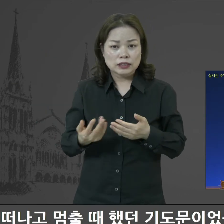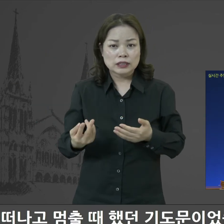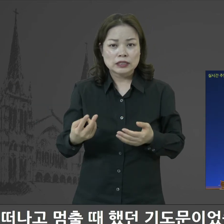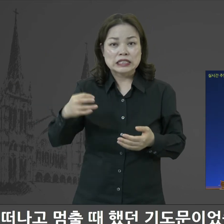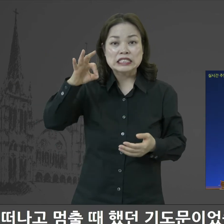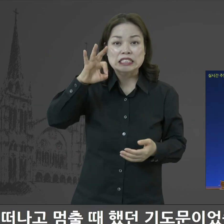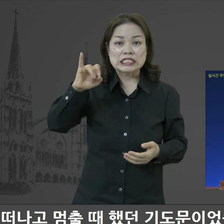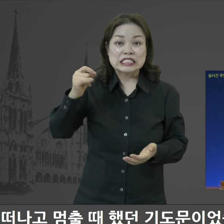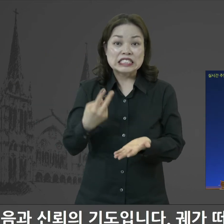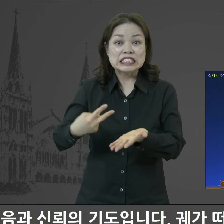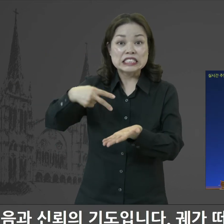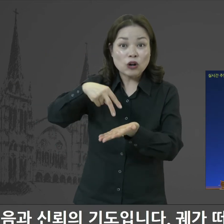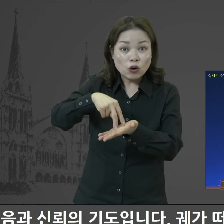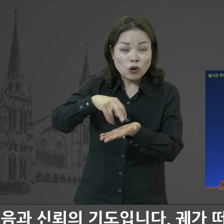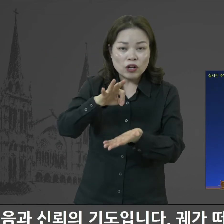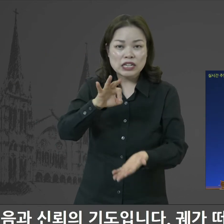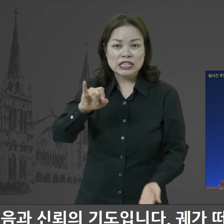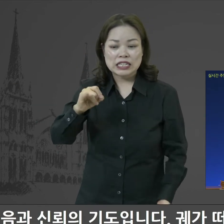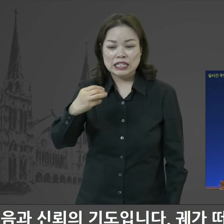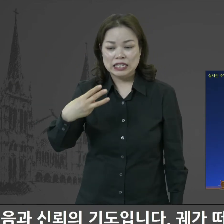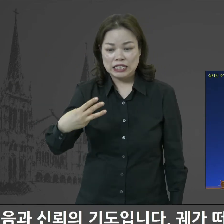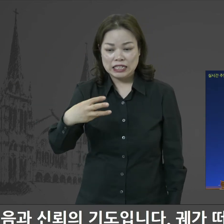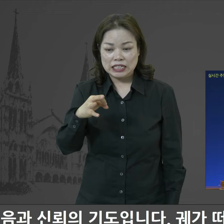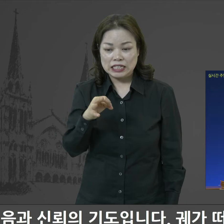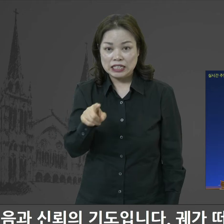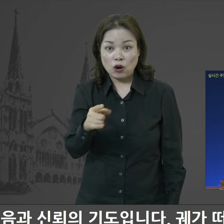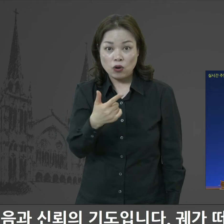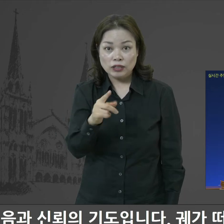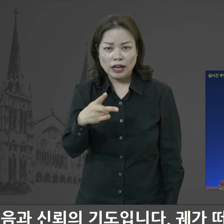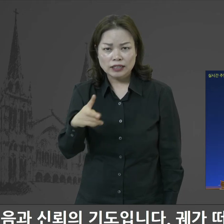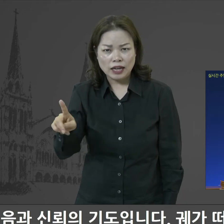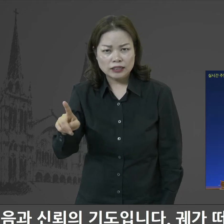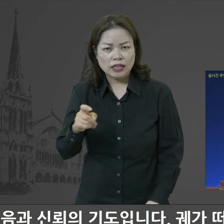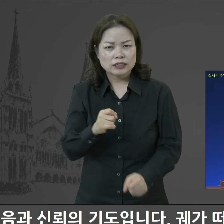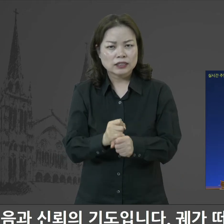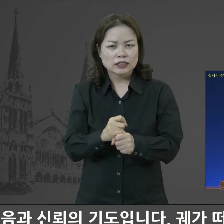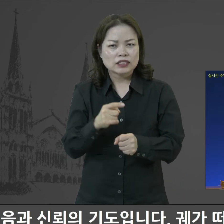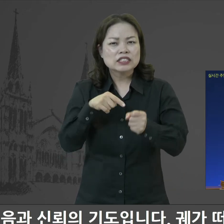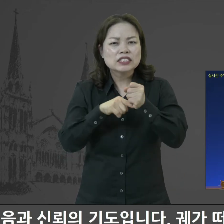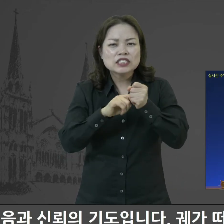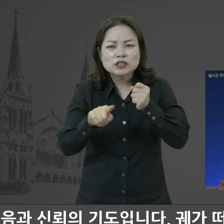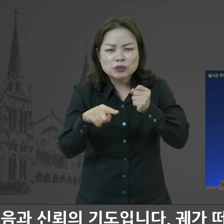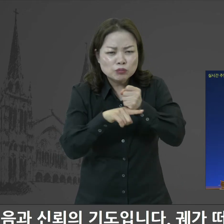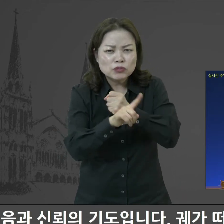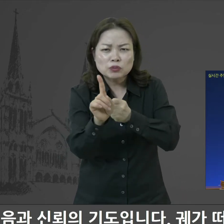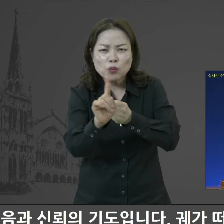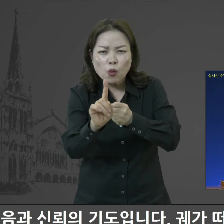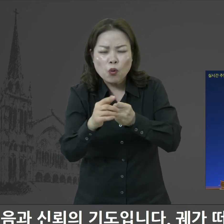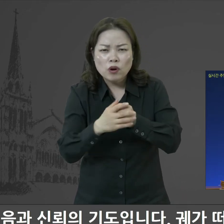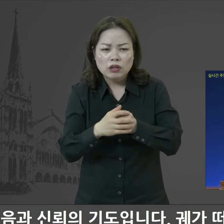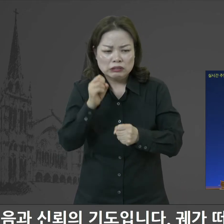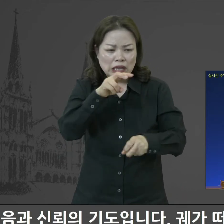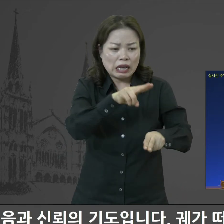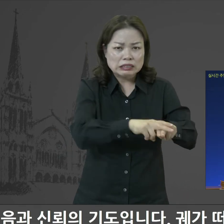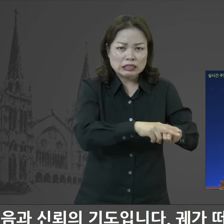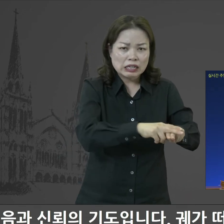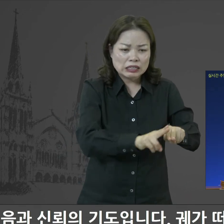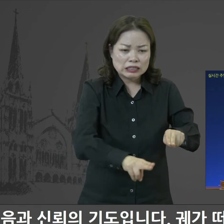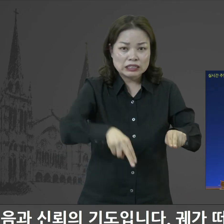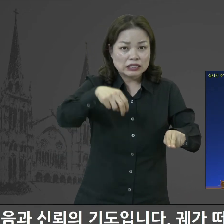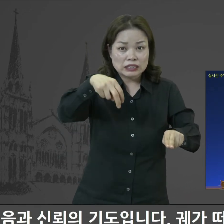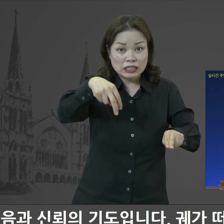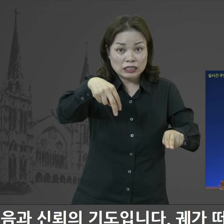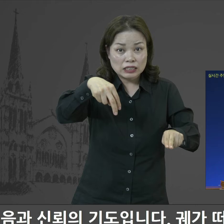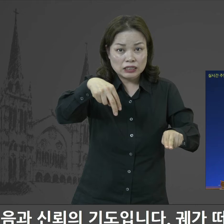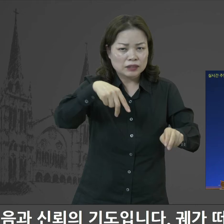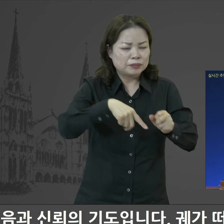단어를 보면 이 쿠마라는 단어인데요, 이 단어는 그냥 단순히 앉아있다가 그냥 일어나는